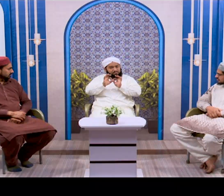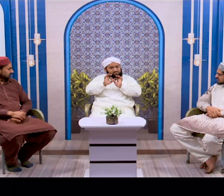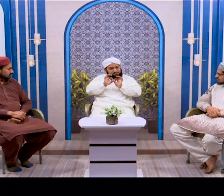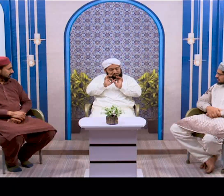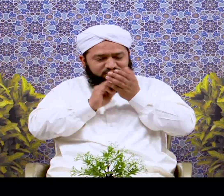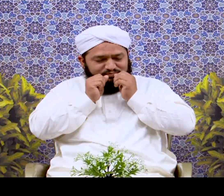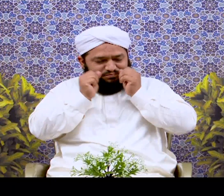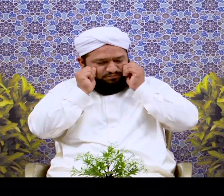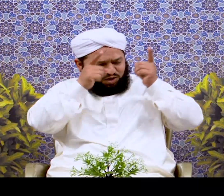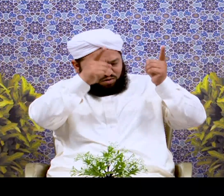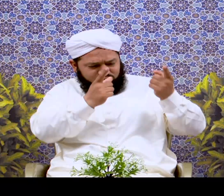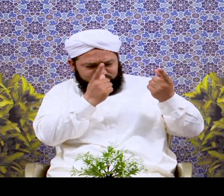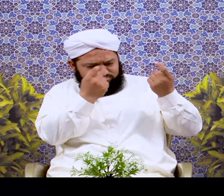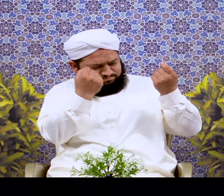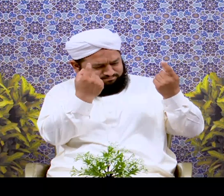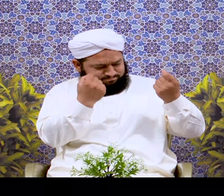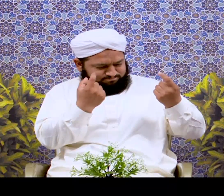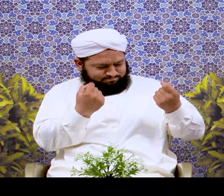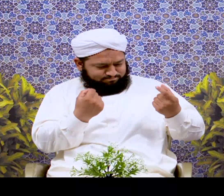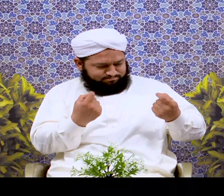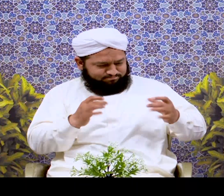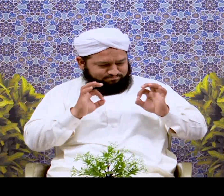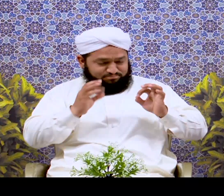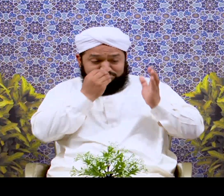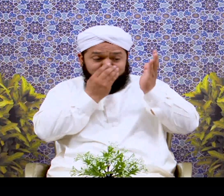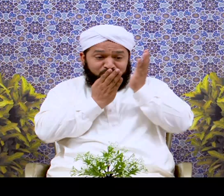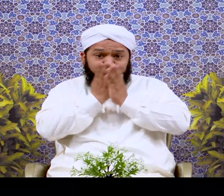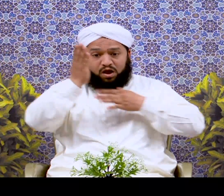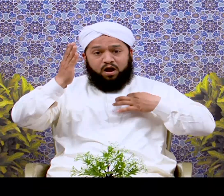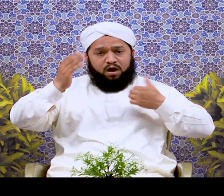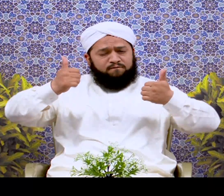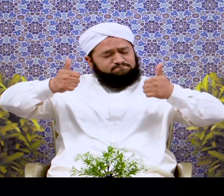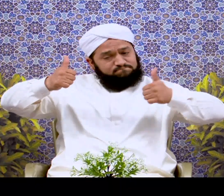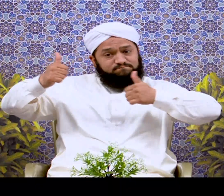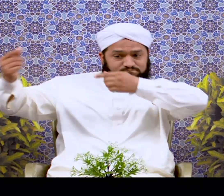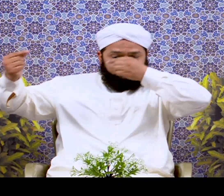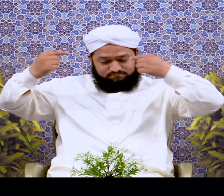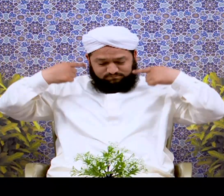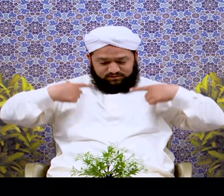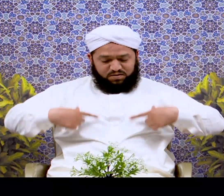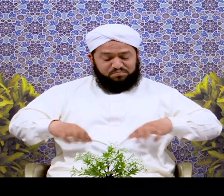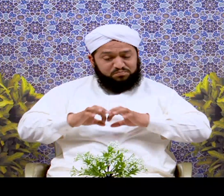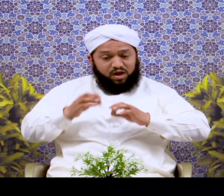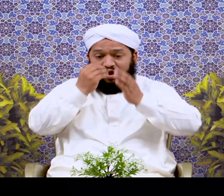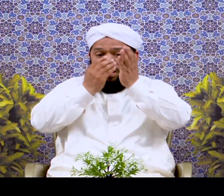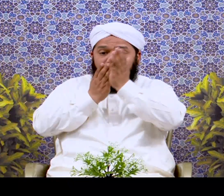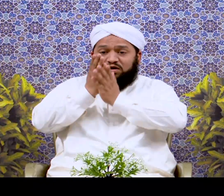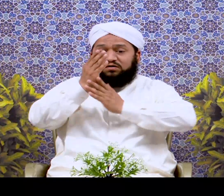کو دلہا بنایا، جنتی لباس پہنایا، براق نامی جنتی جانور حاضر کیا۔ یہ